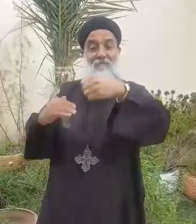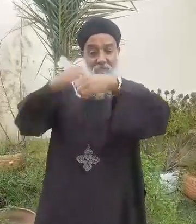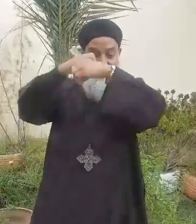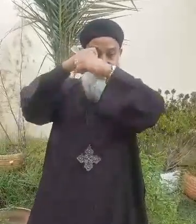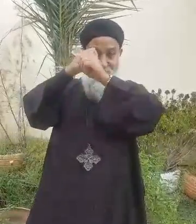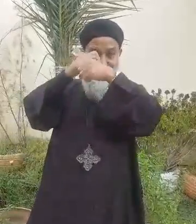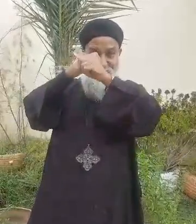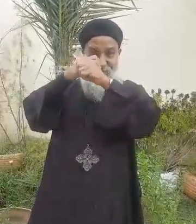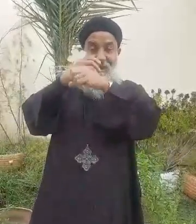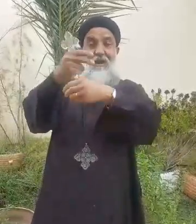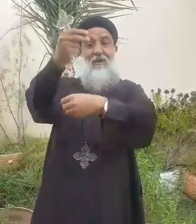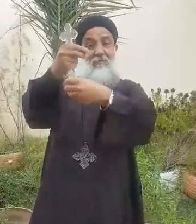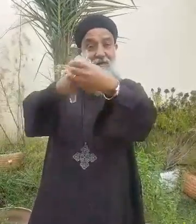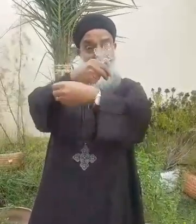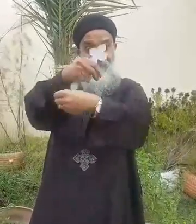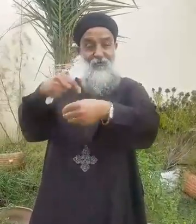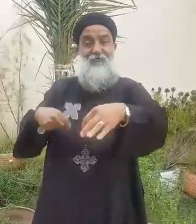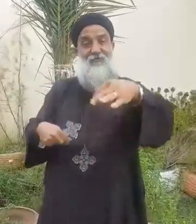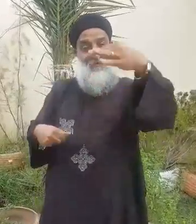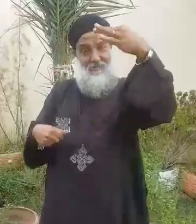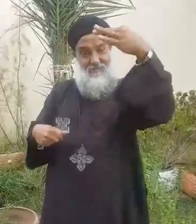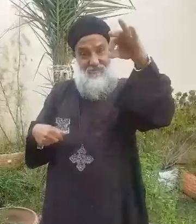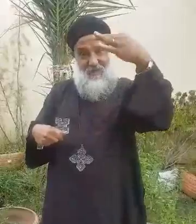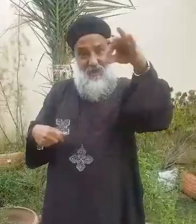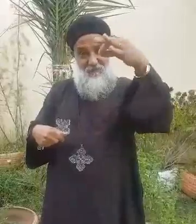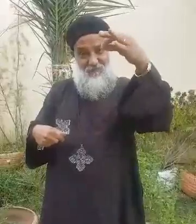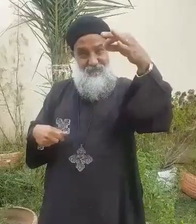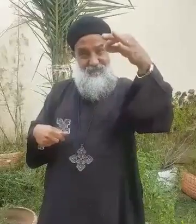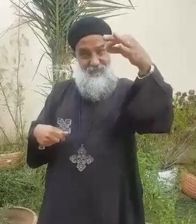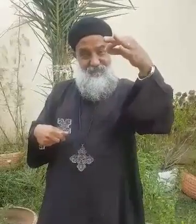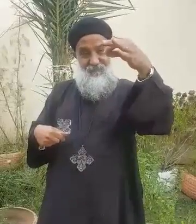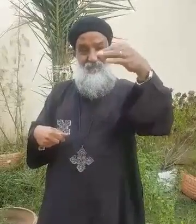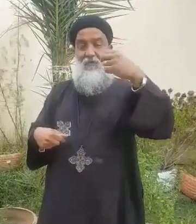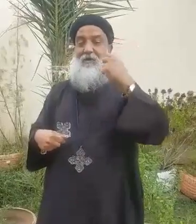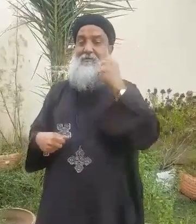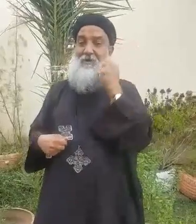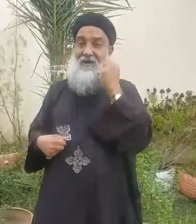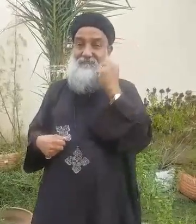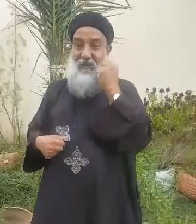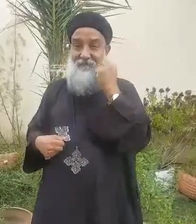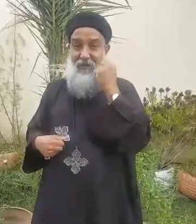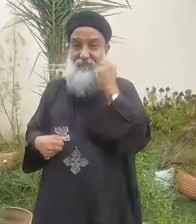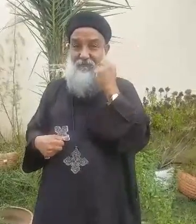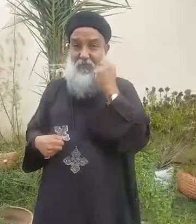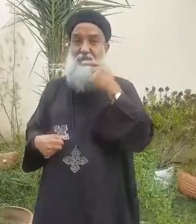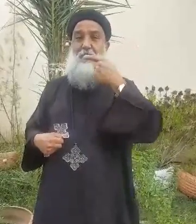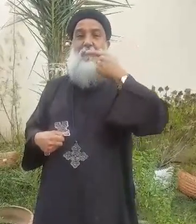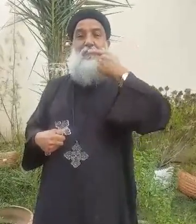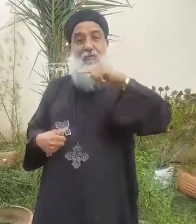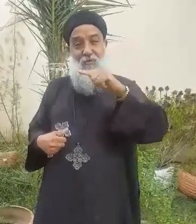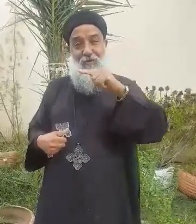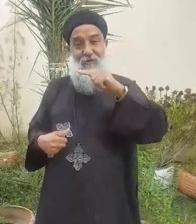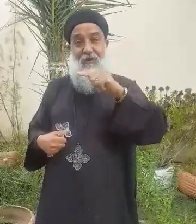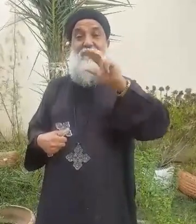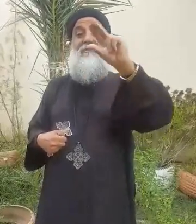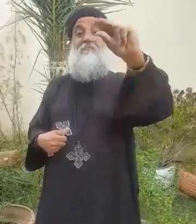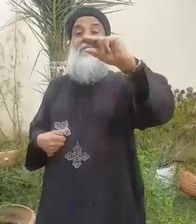تمام المجوس لما قدمه ذهب ولبان ومر. انت